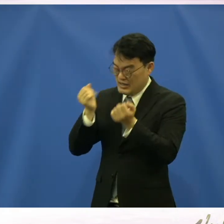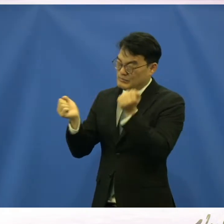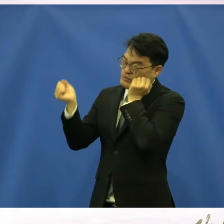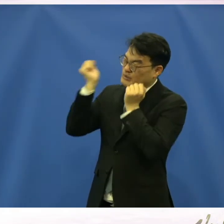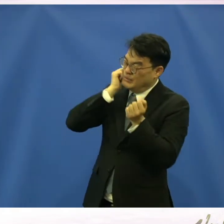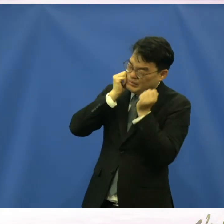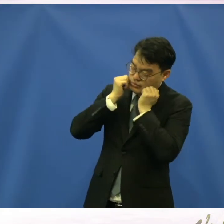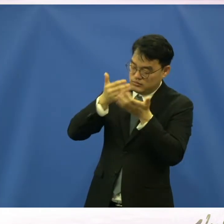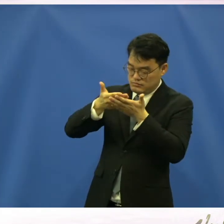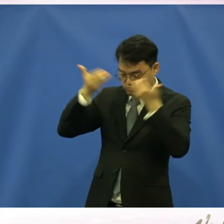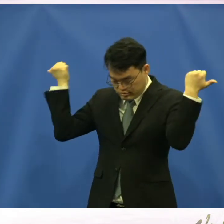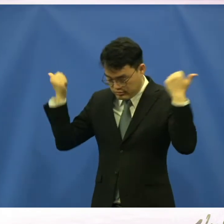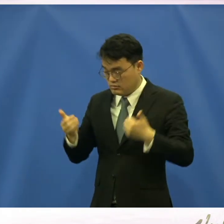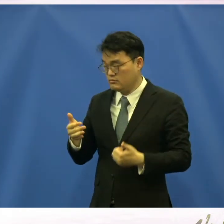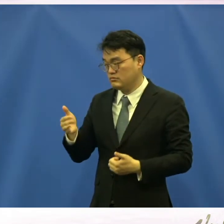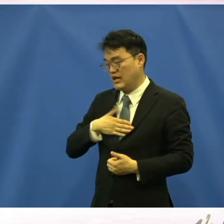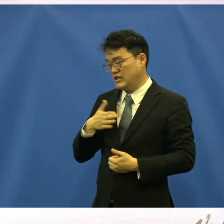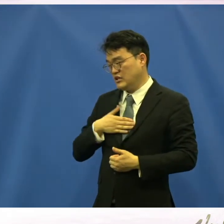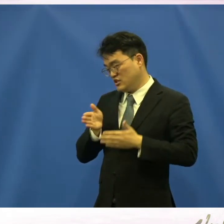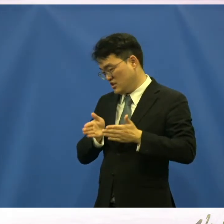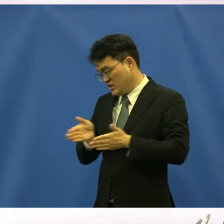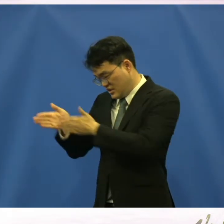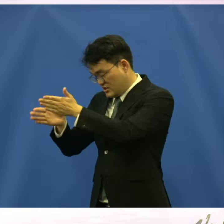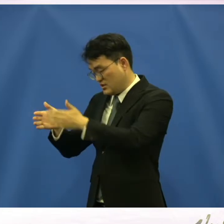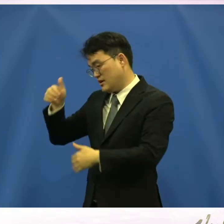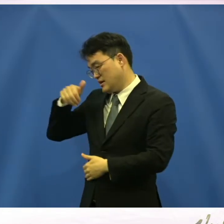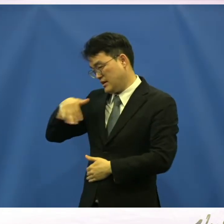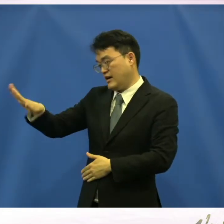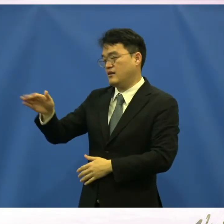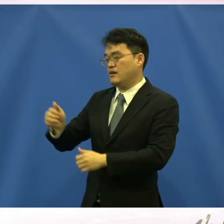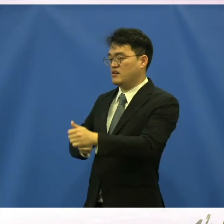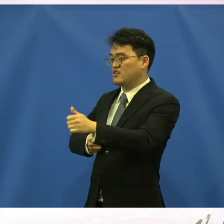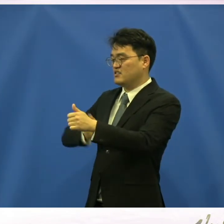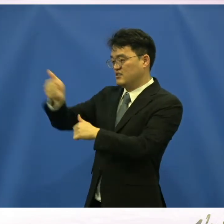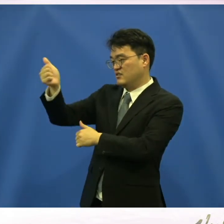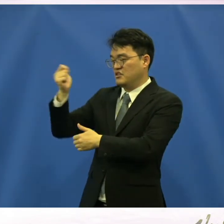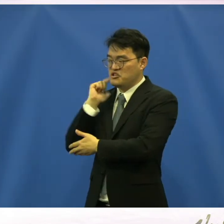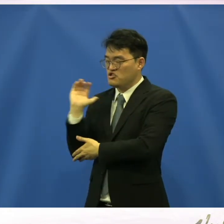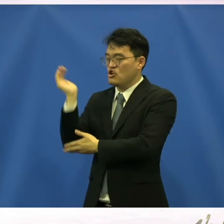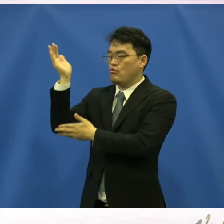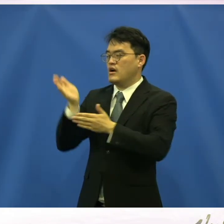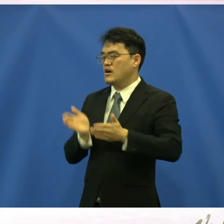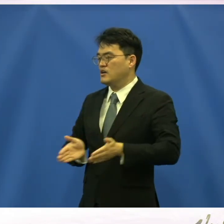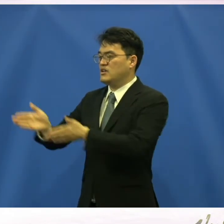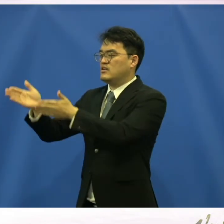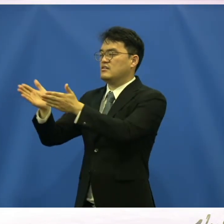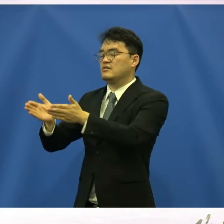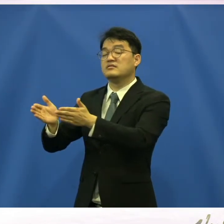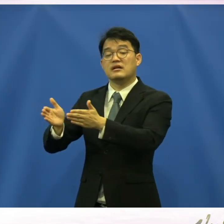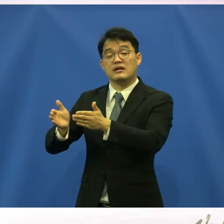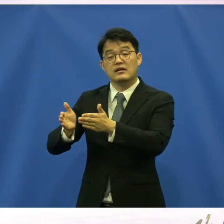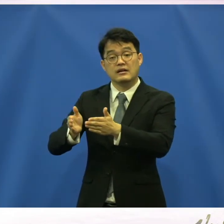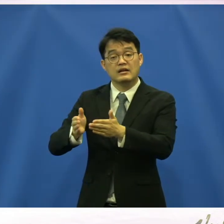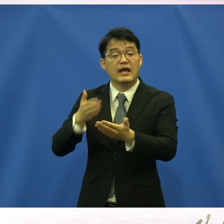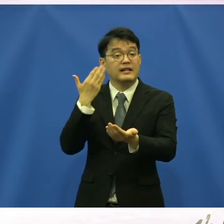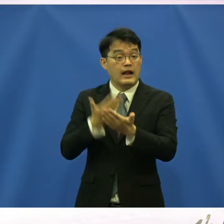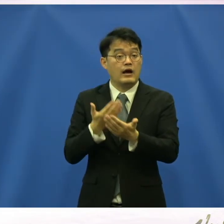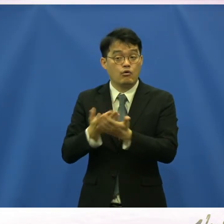그 길은 영광의 길, 그 길은 승리의 길. 그 삶을 살게 하여 주시옵소서. 주여 세번의